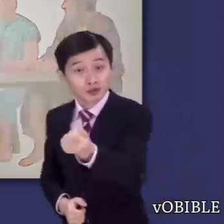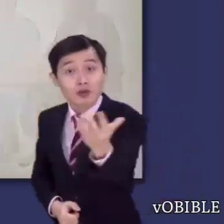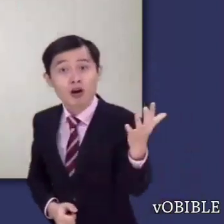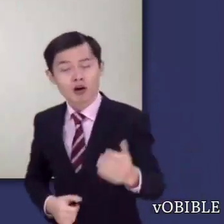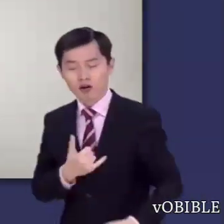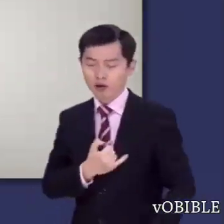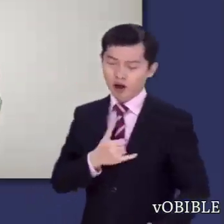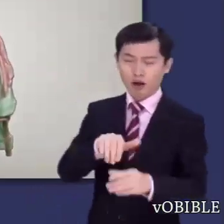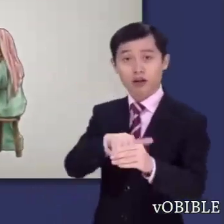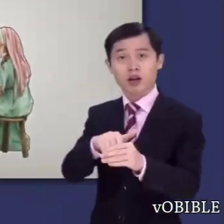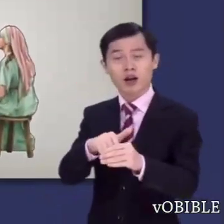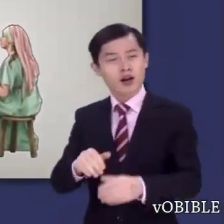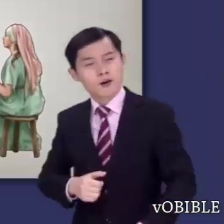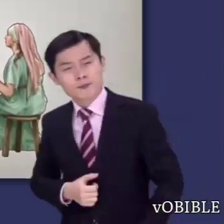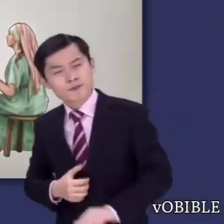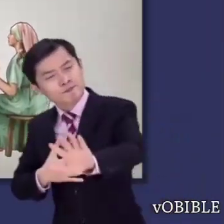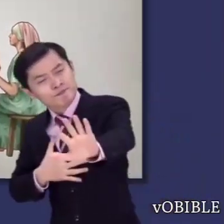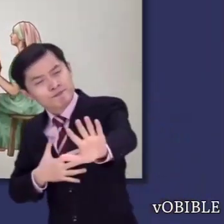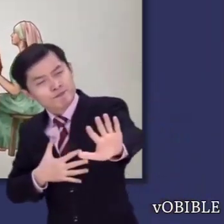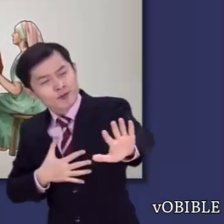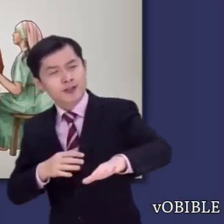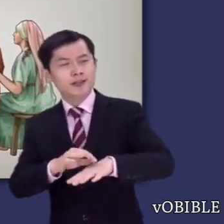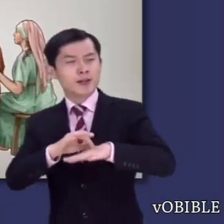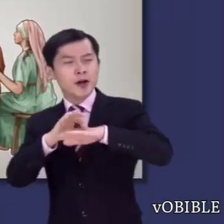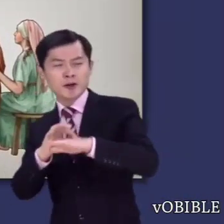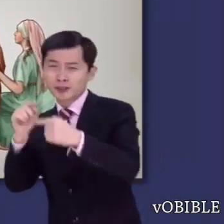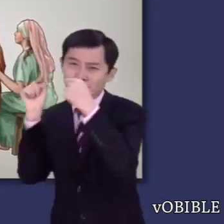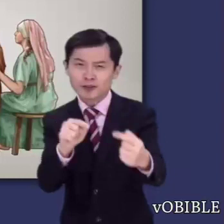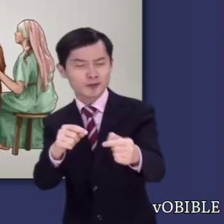怜悯，并把他们从火里抢救出来。